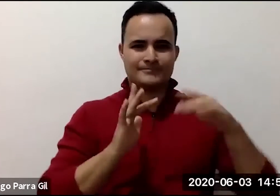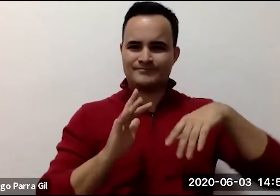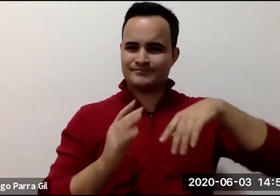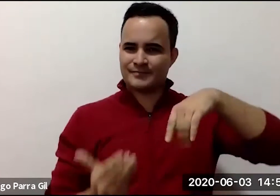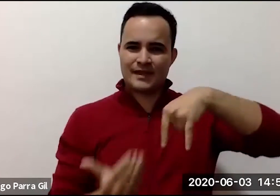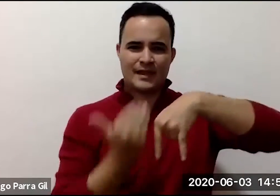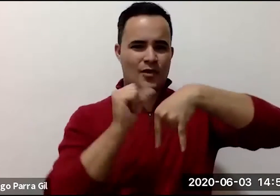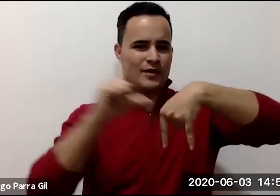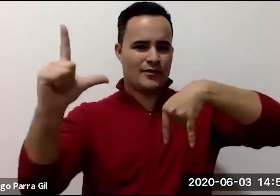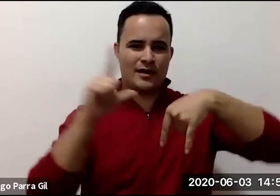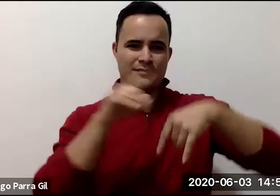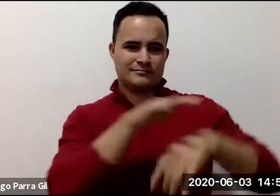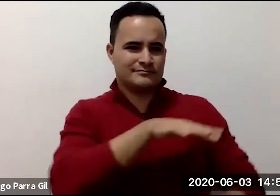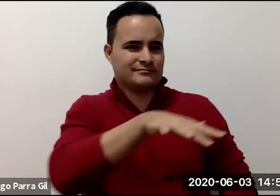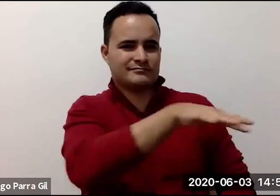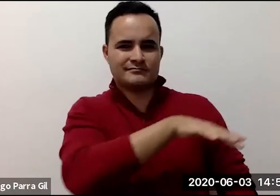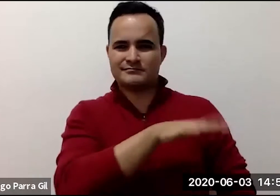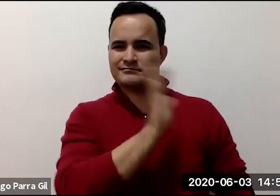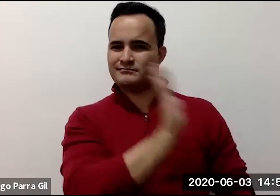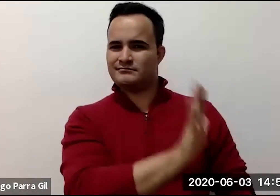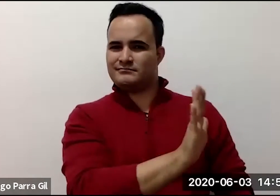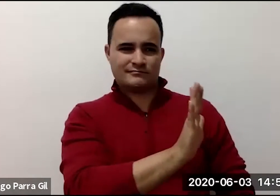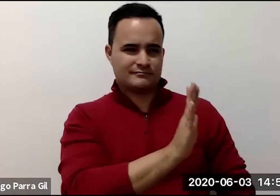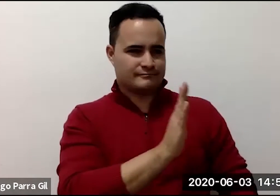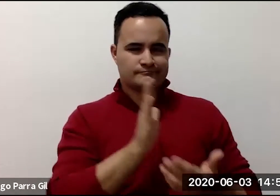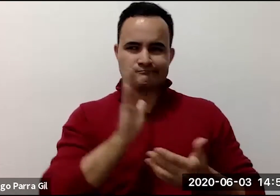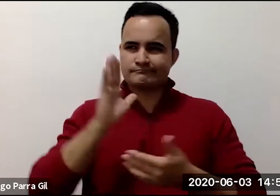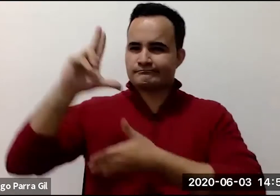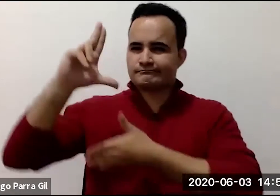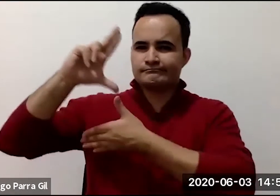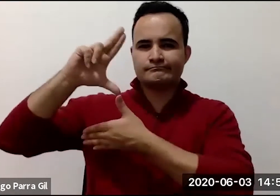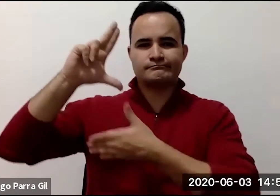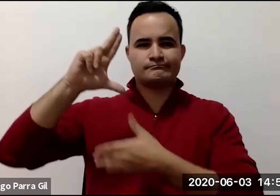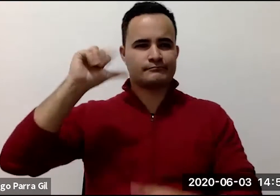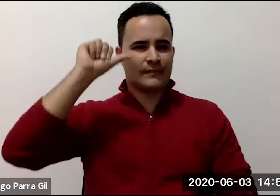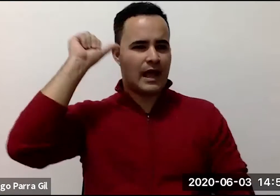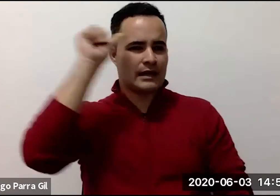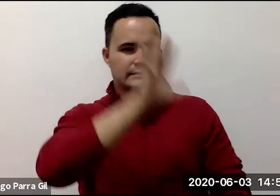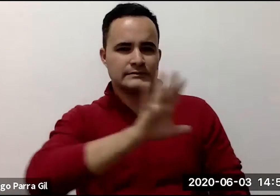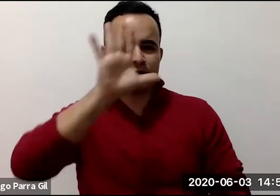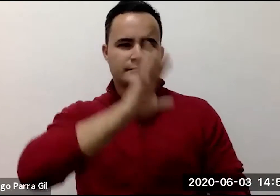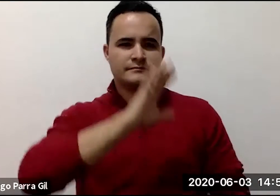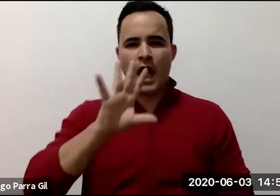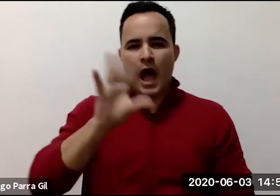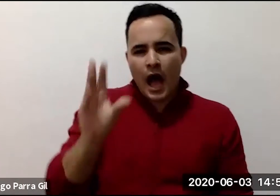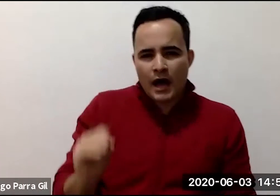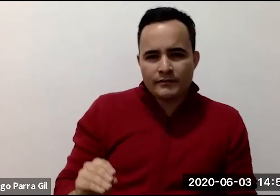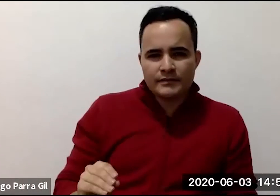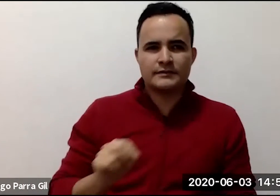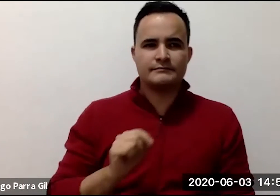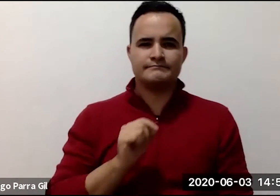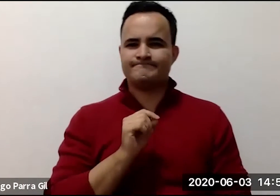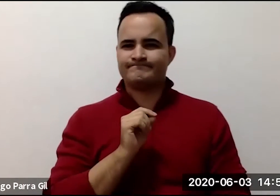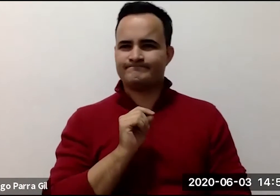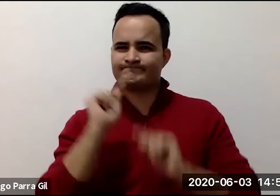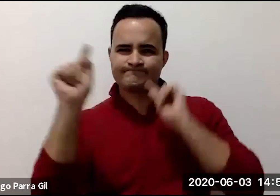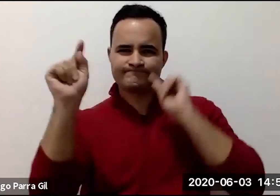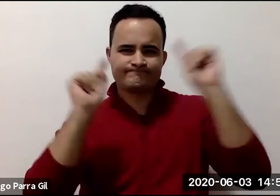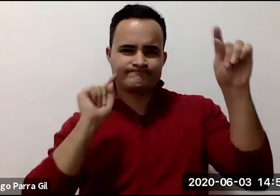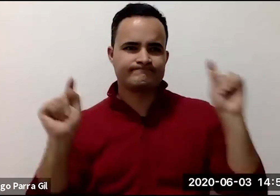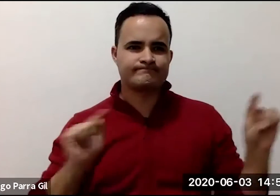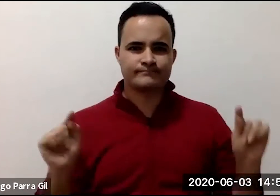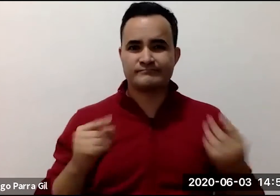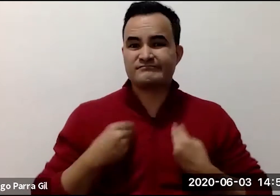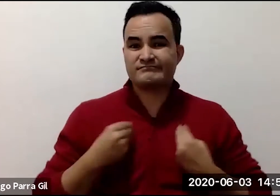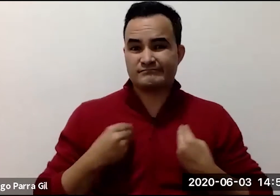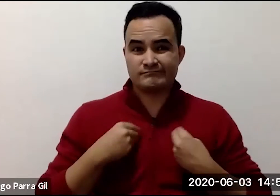en países de Latinoamérica, de Asia, de África, principalmente en un primer momento, y ahora pues ya también se está